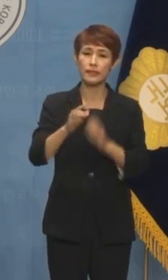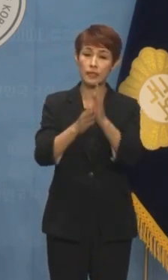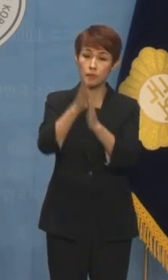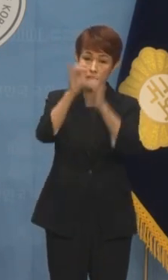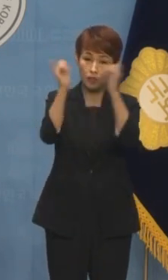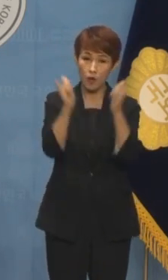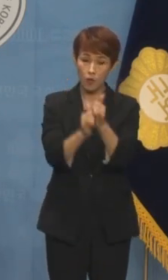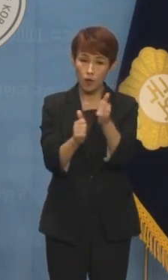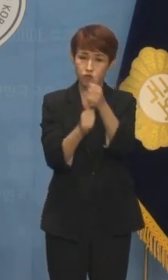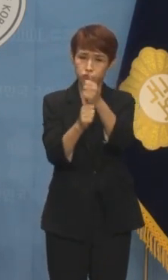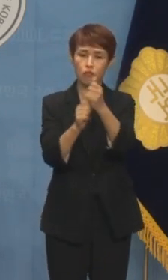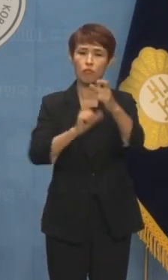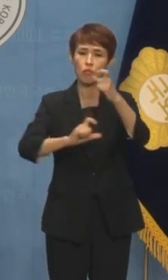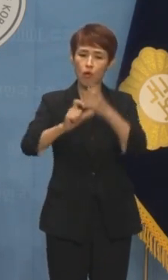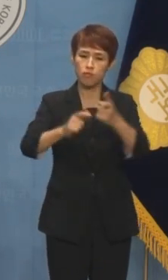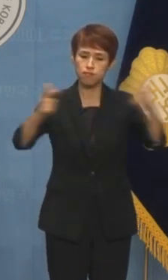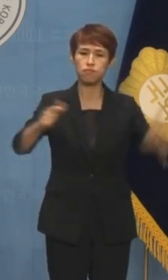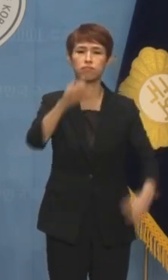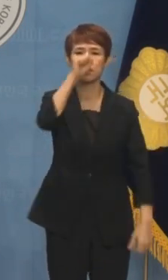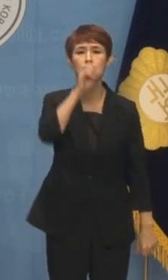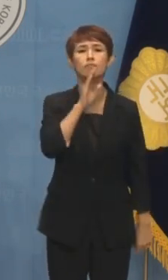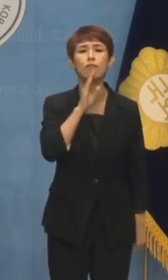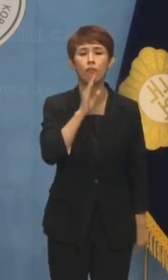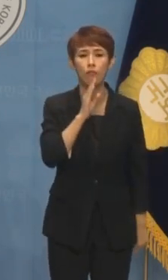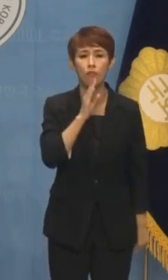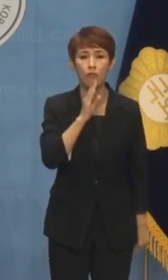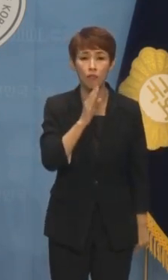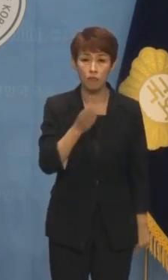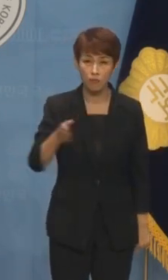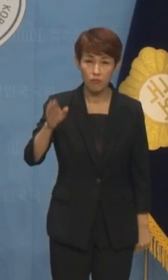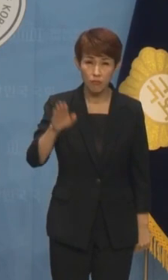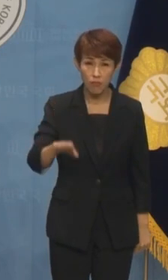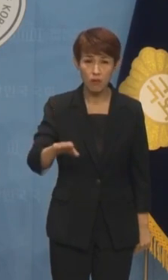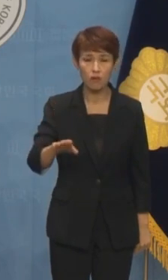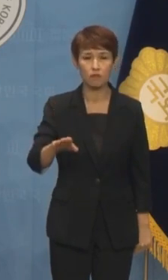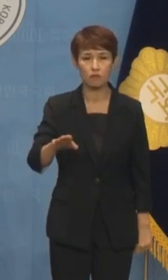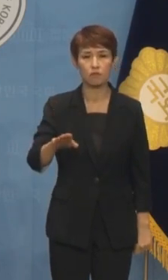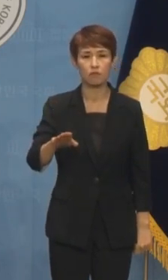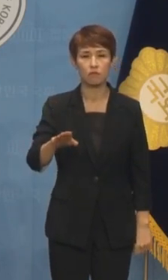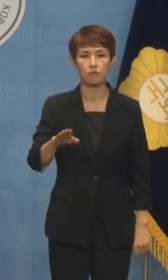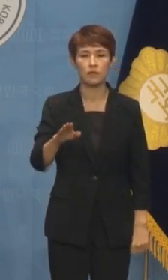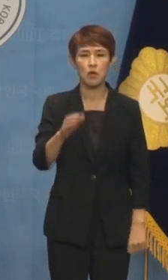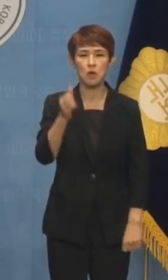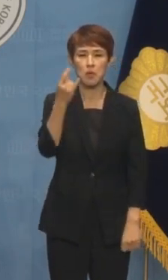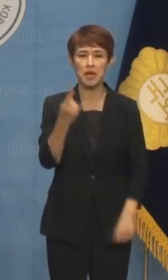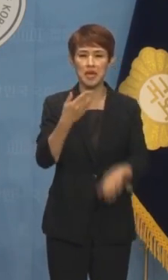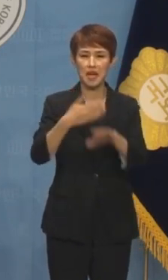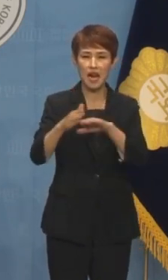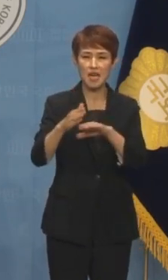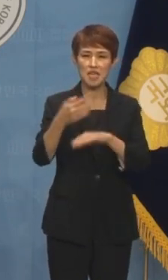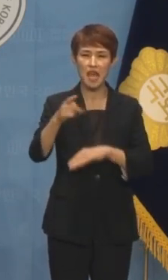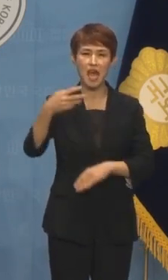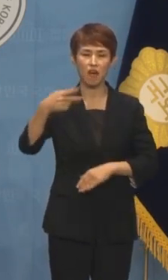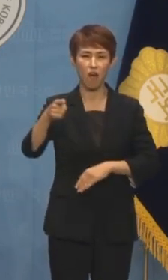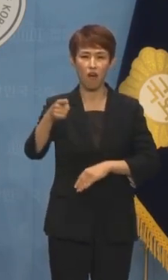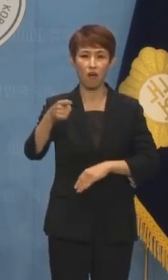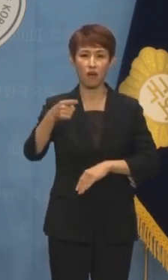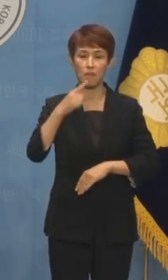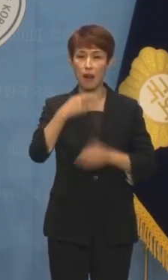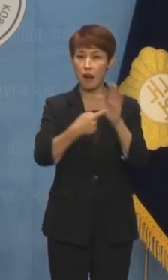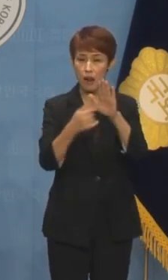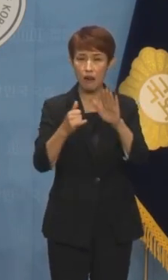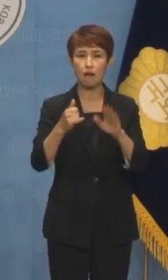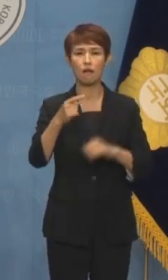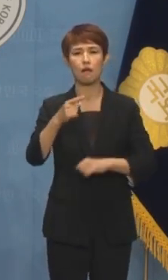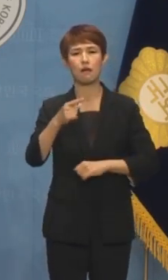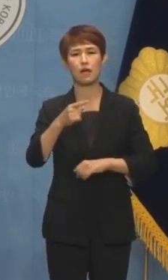수석실을 더 보강하면 될 일입니다. 그러나 회칼 테러라는 끔찍한 발언으로 쫓겨난 황상무